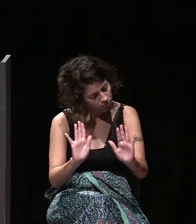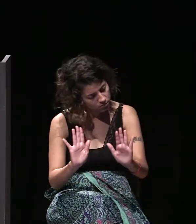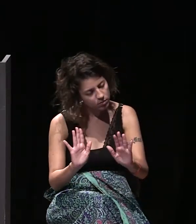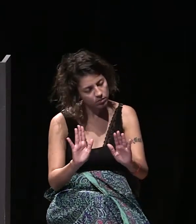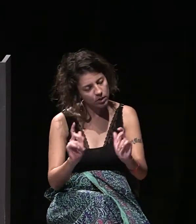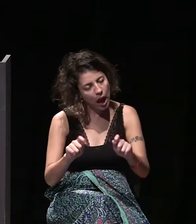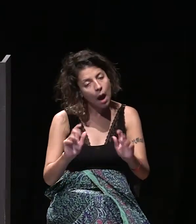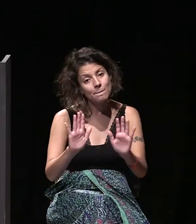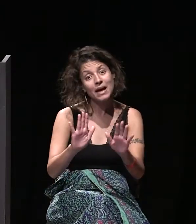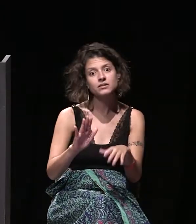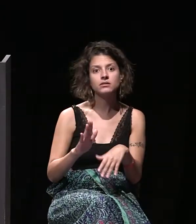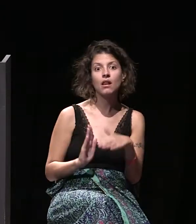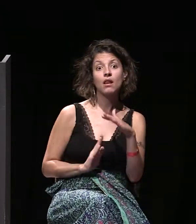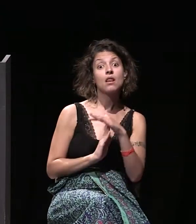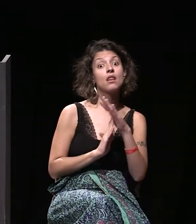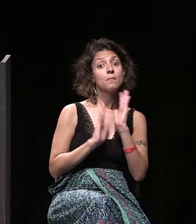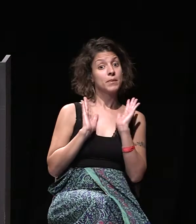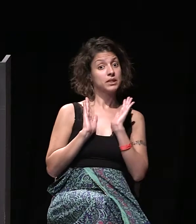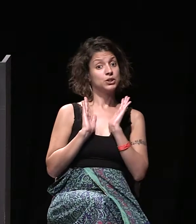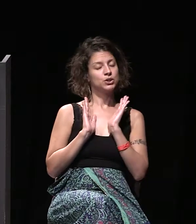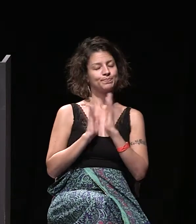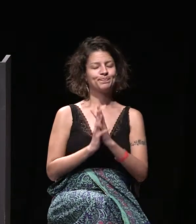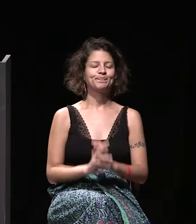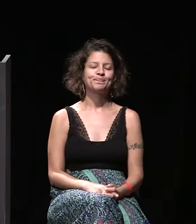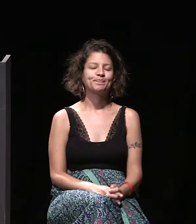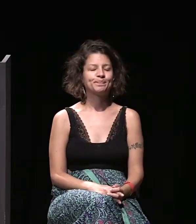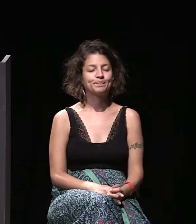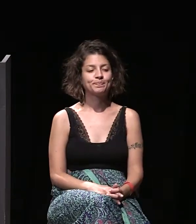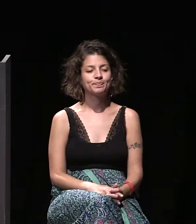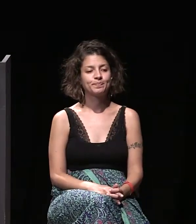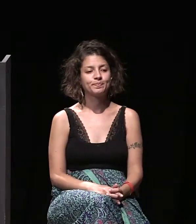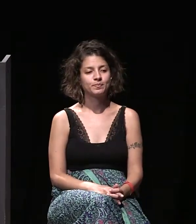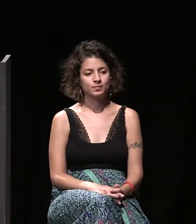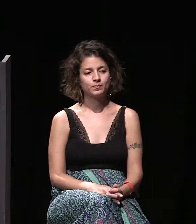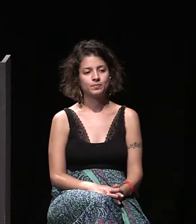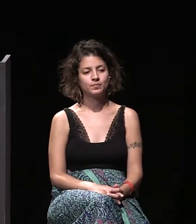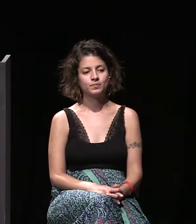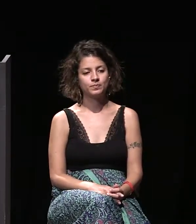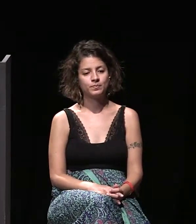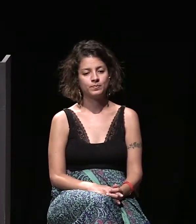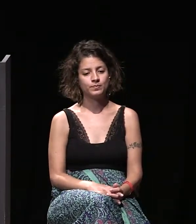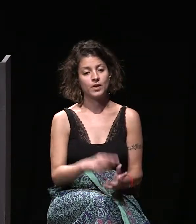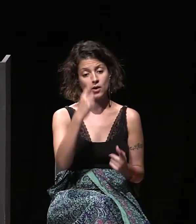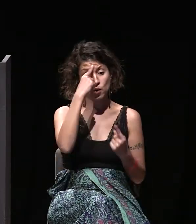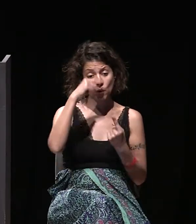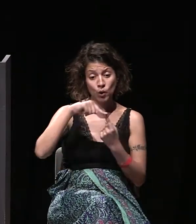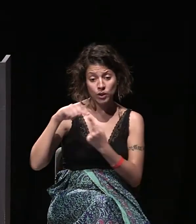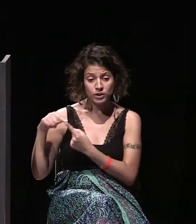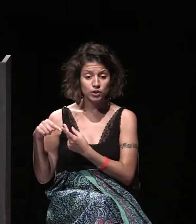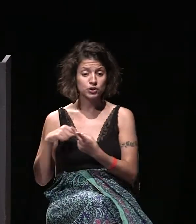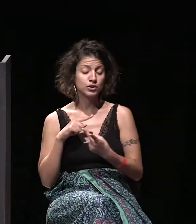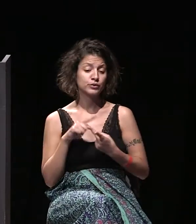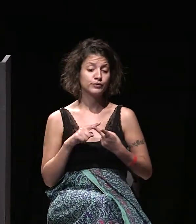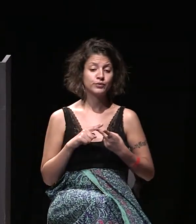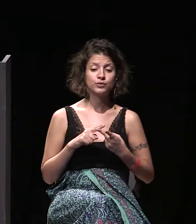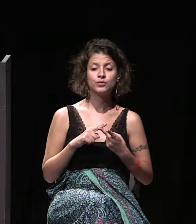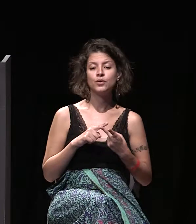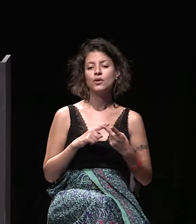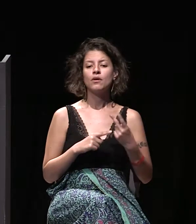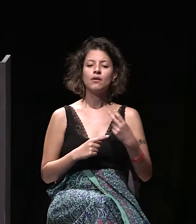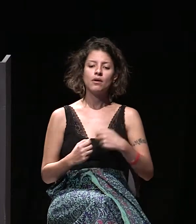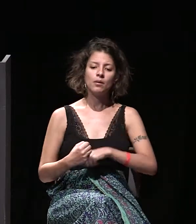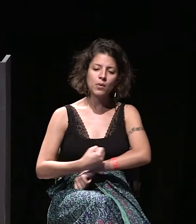limitados. Então, a gente tem que mudar esses princípios. Enfoca os aspectos cognitivos, os emocionais, o manejo de